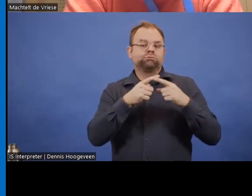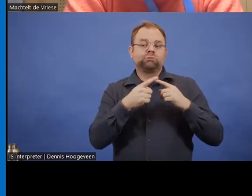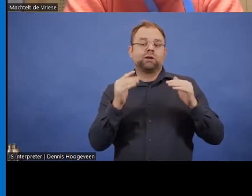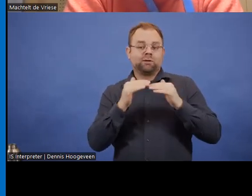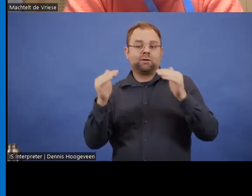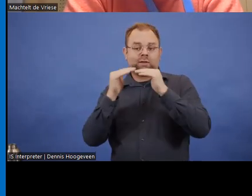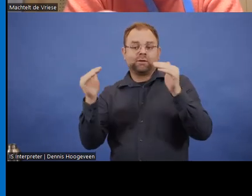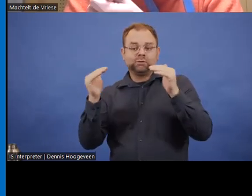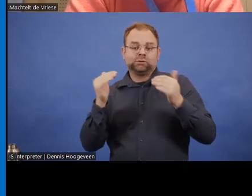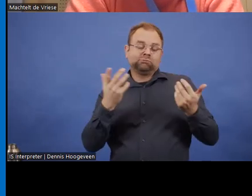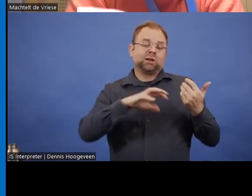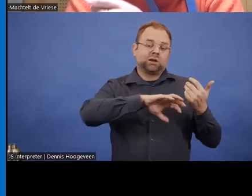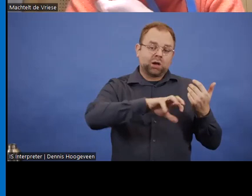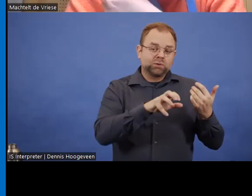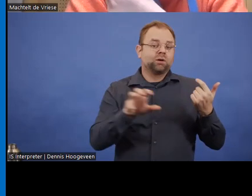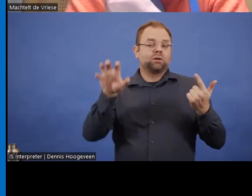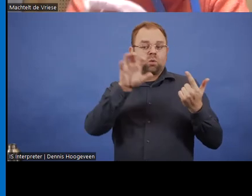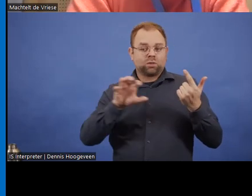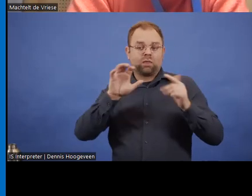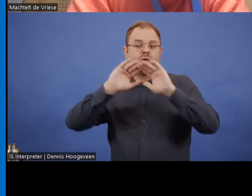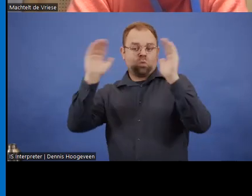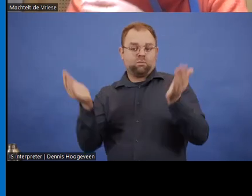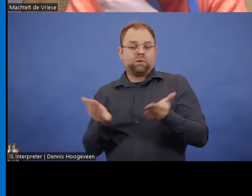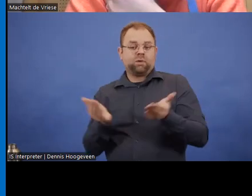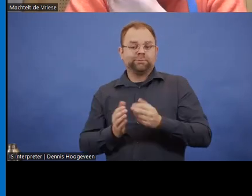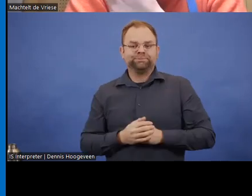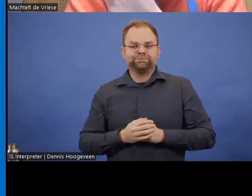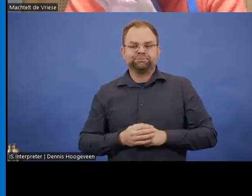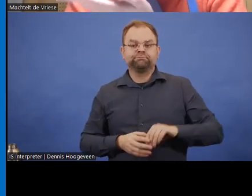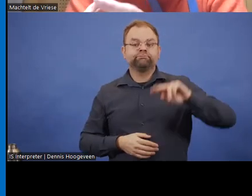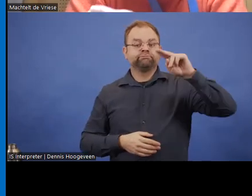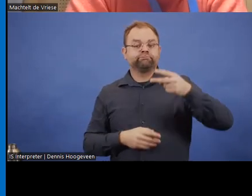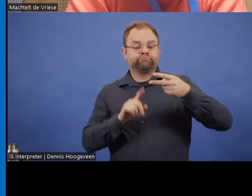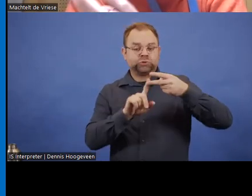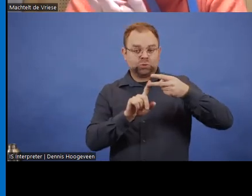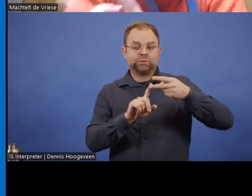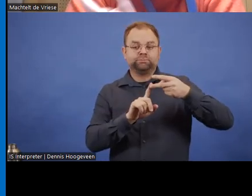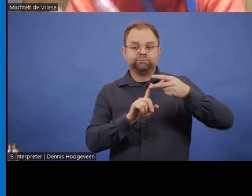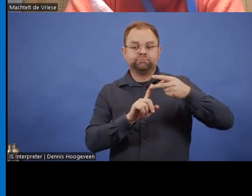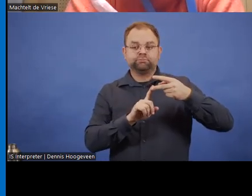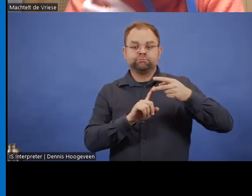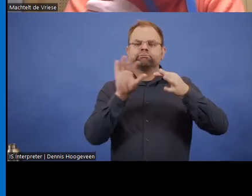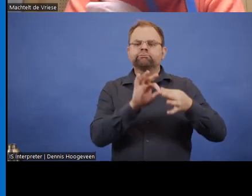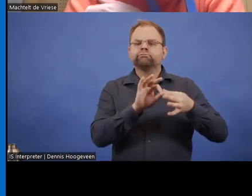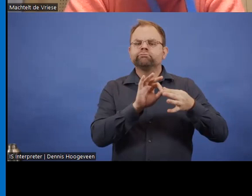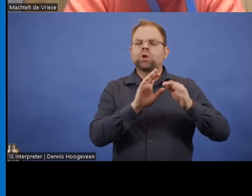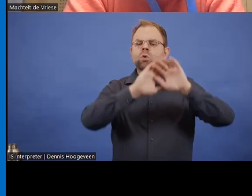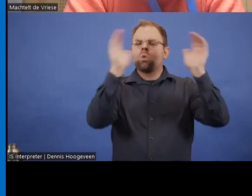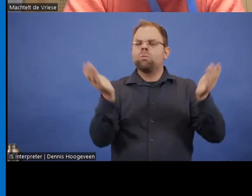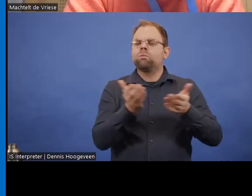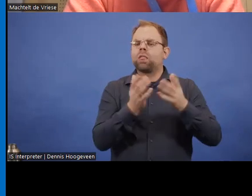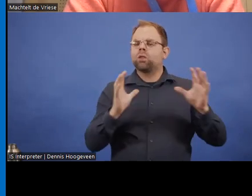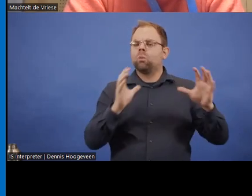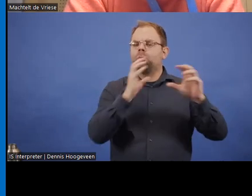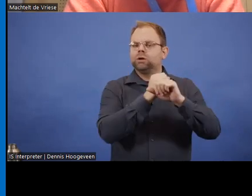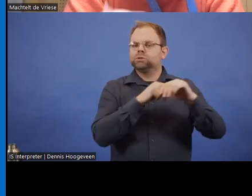También hablamos sobre las iniciativas y esas iniciativas serían regionales, pueden